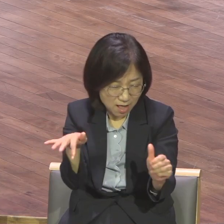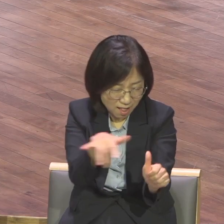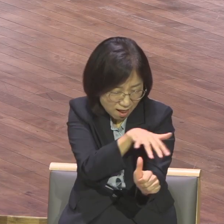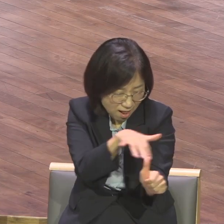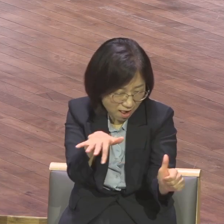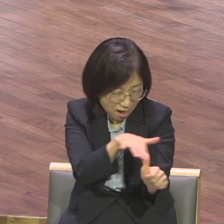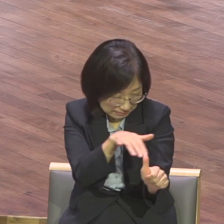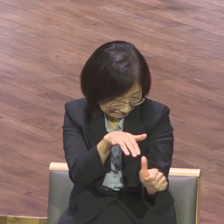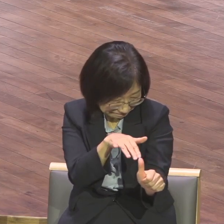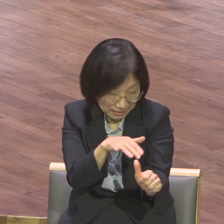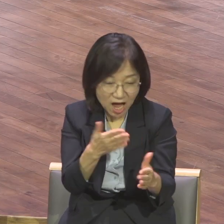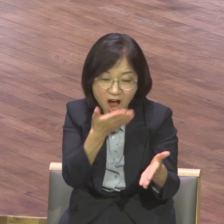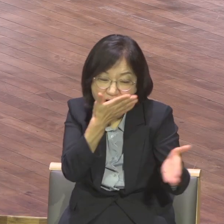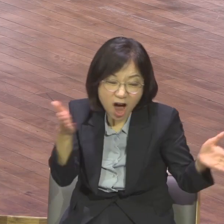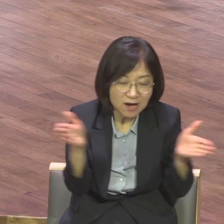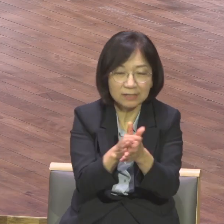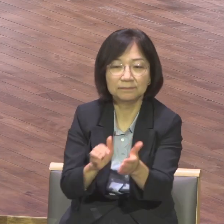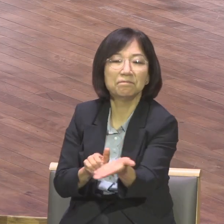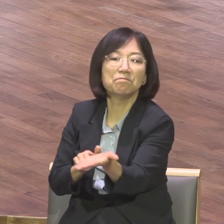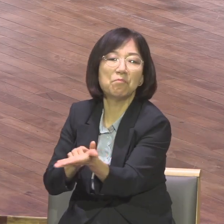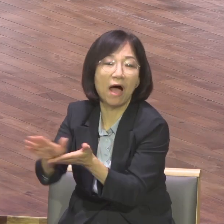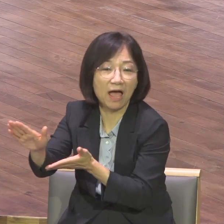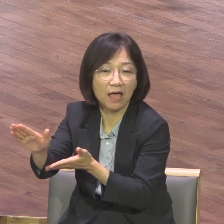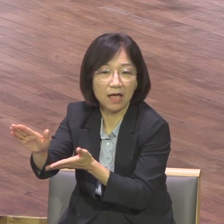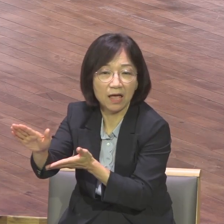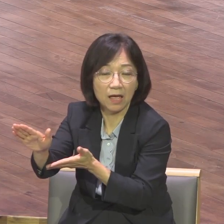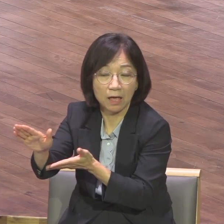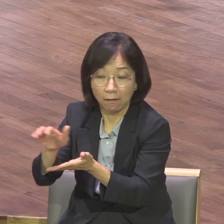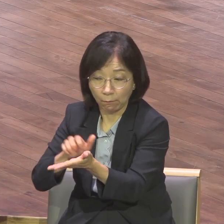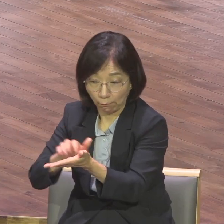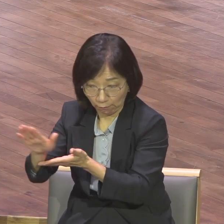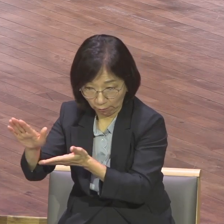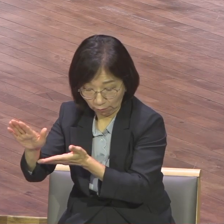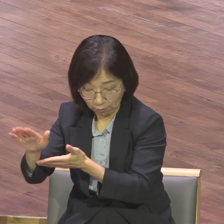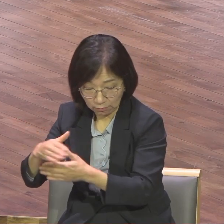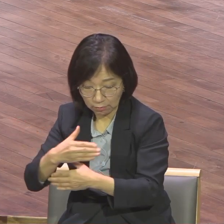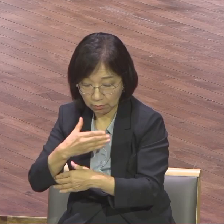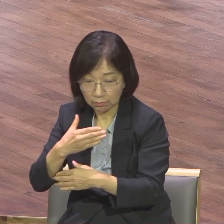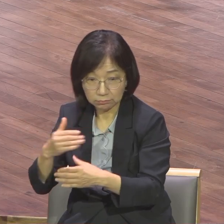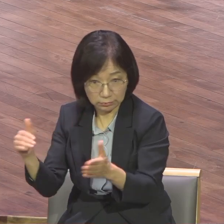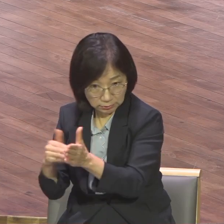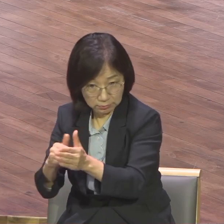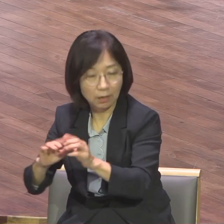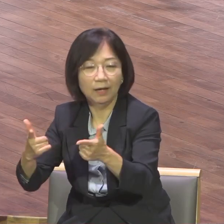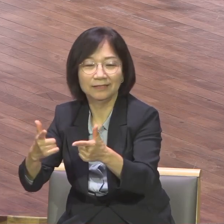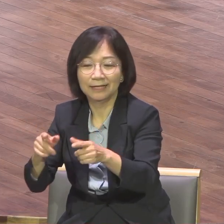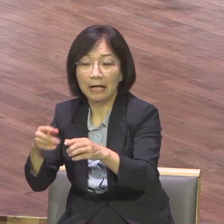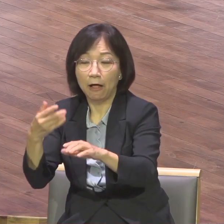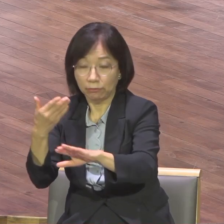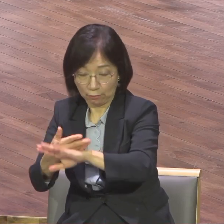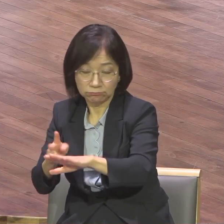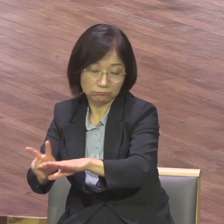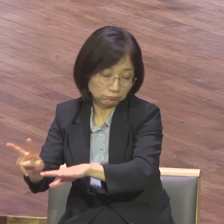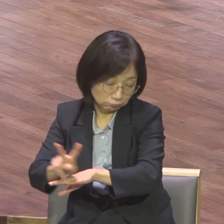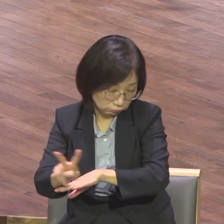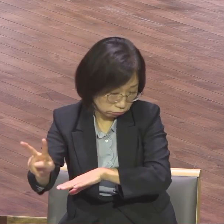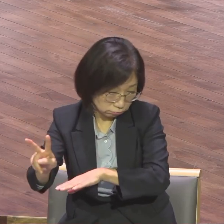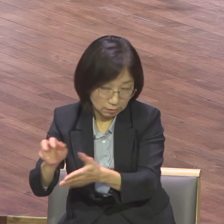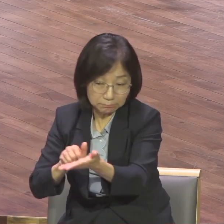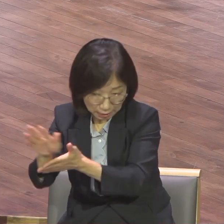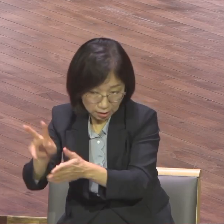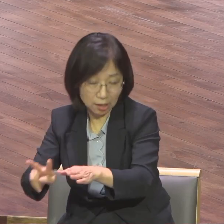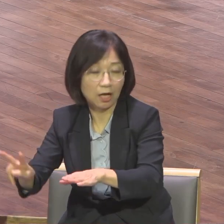아니에요. 계속해서 새로운 현장에 망대를 세워갔습니다. 계속해서 성령의 사람, 은혜의